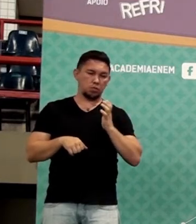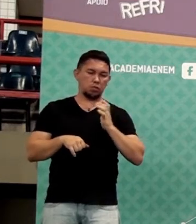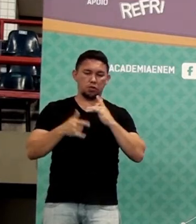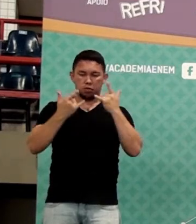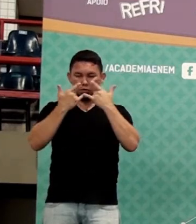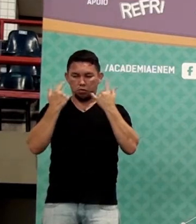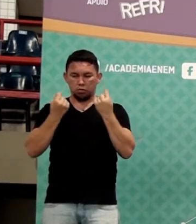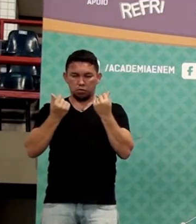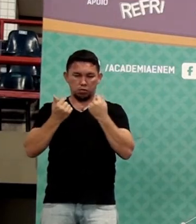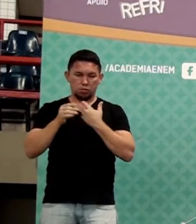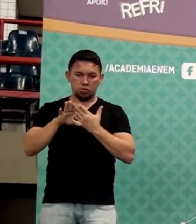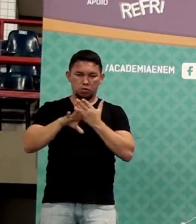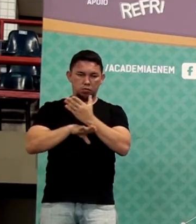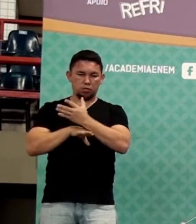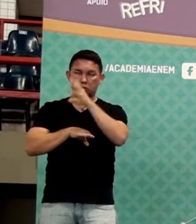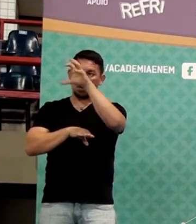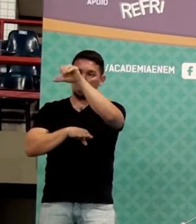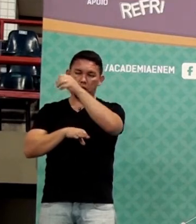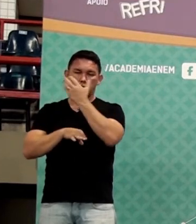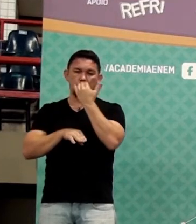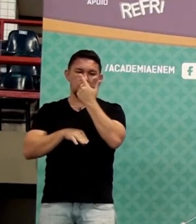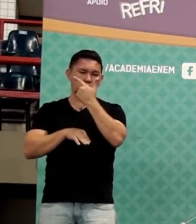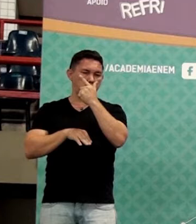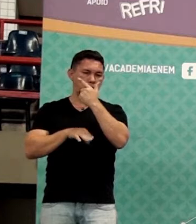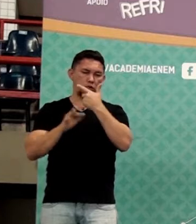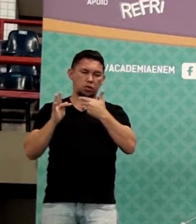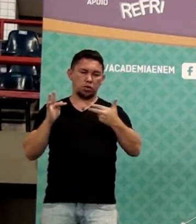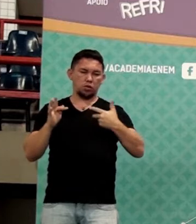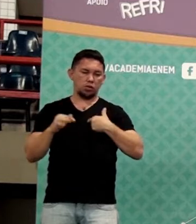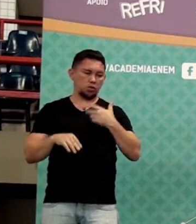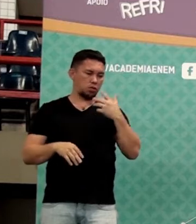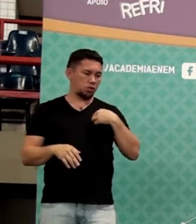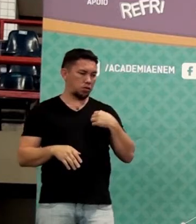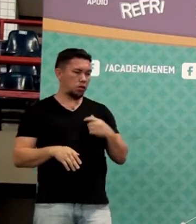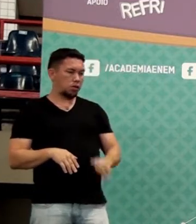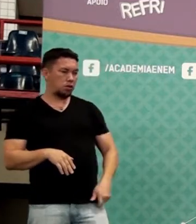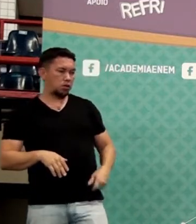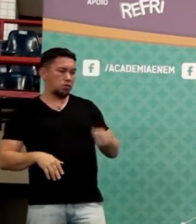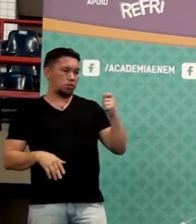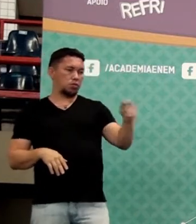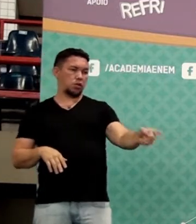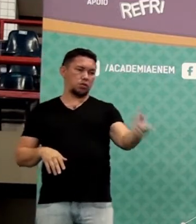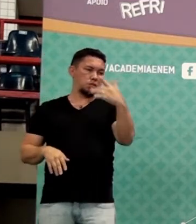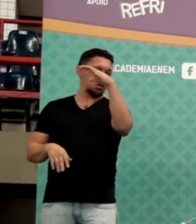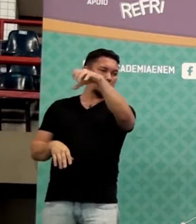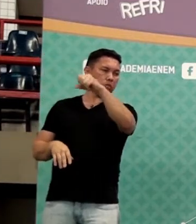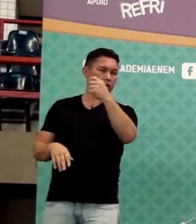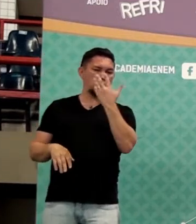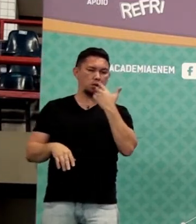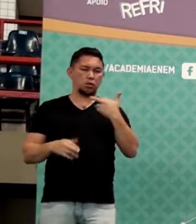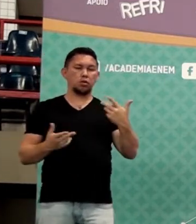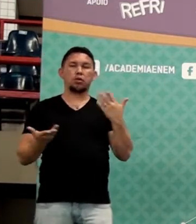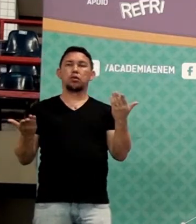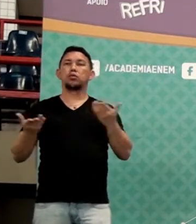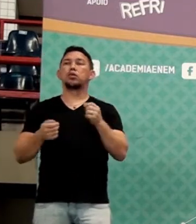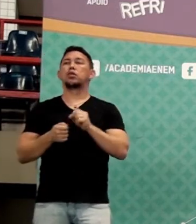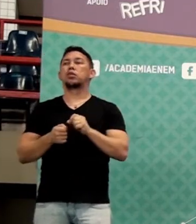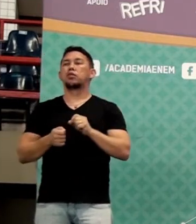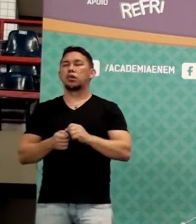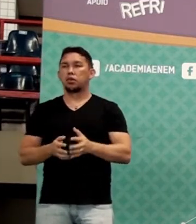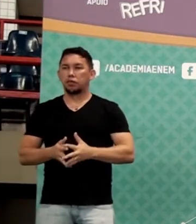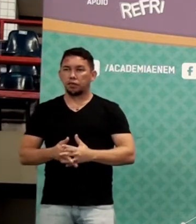capitalista, ele não ia mais atrás da fruta. Ele paga uma pessoa para ir buscar para ele. E hoje, o que a gente